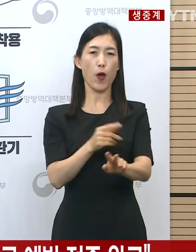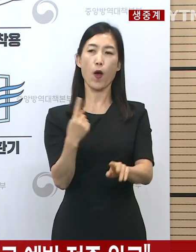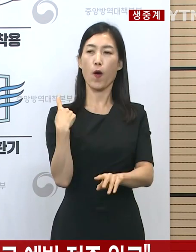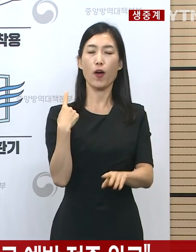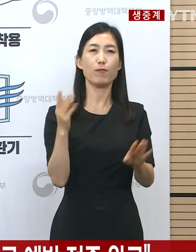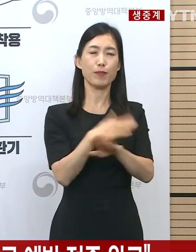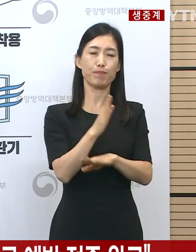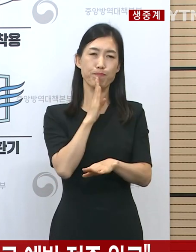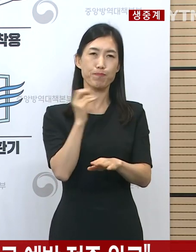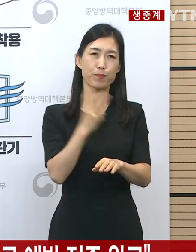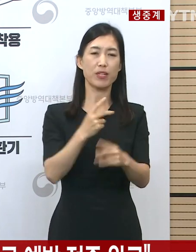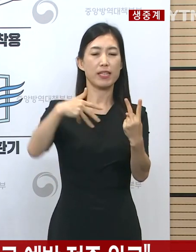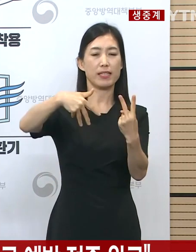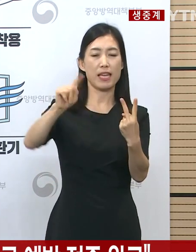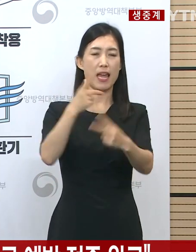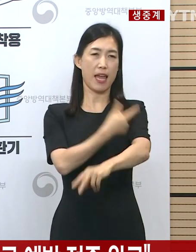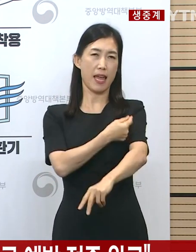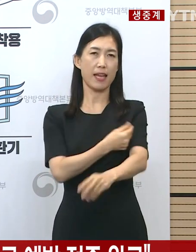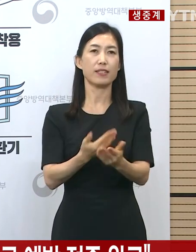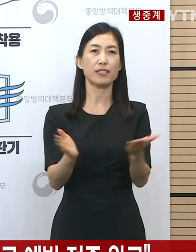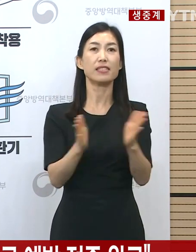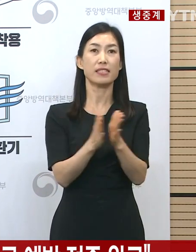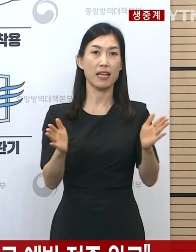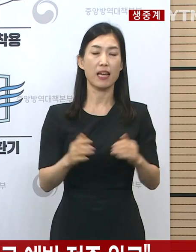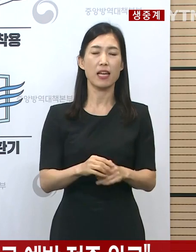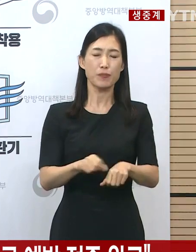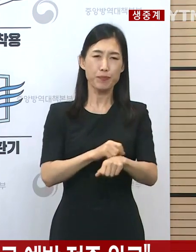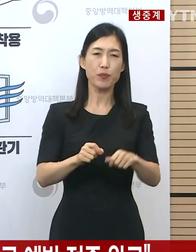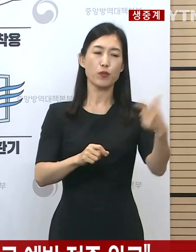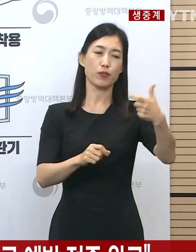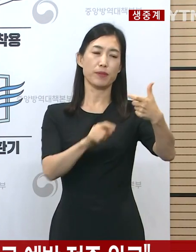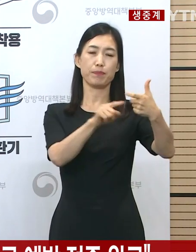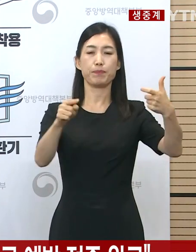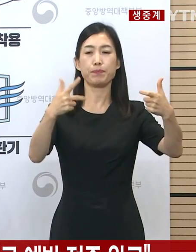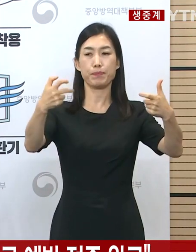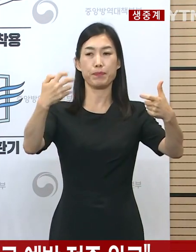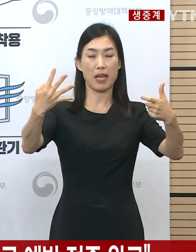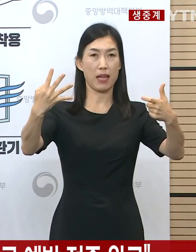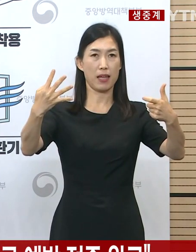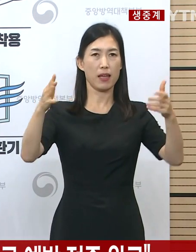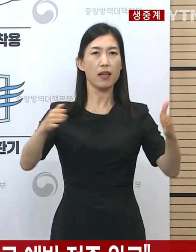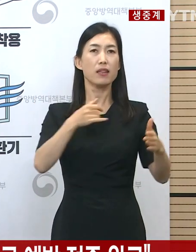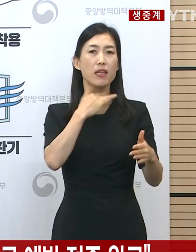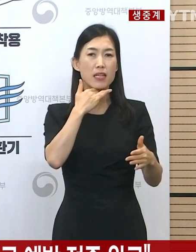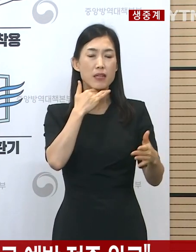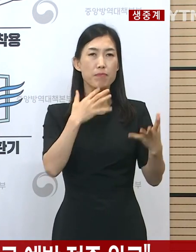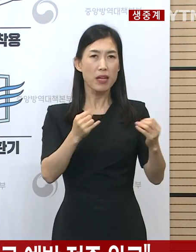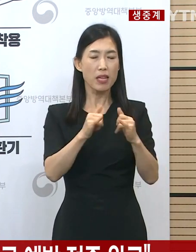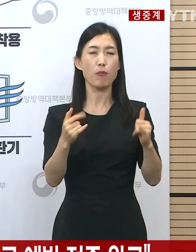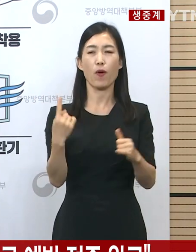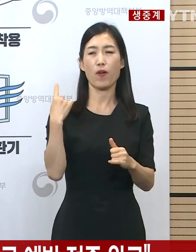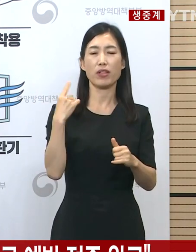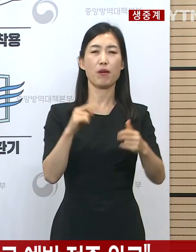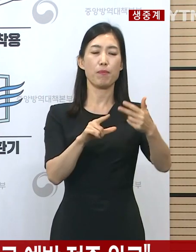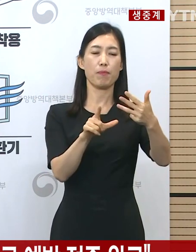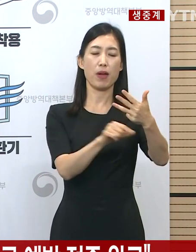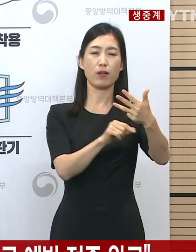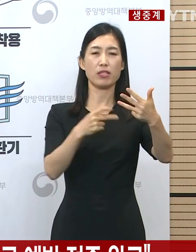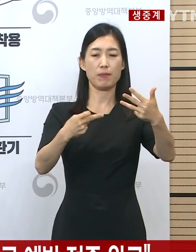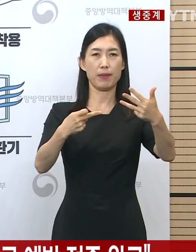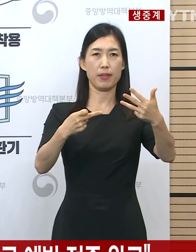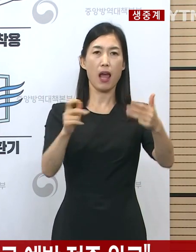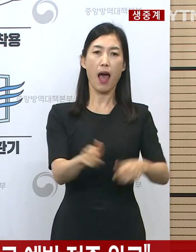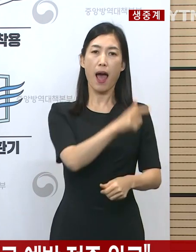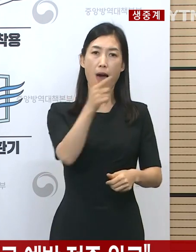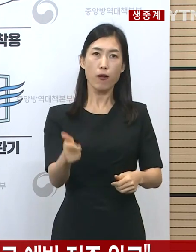본격적으로 어제부터 시행이 되었습니다. 특히 60에서 74세의 고령층의 경우는 어제 8월 10일 하루